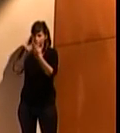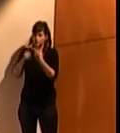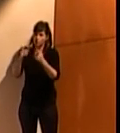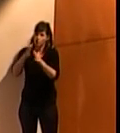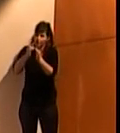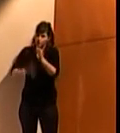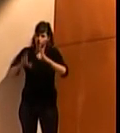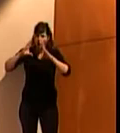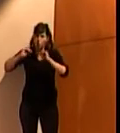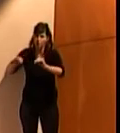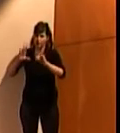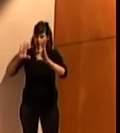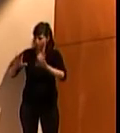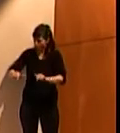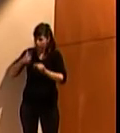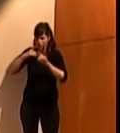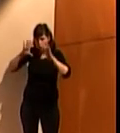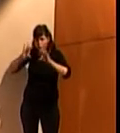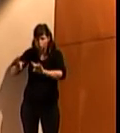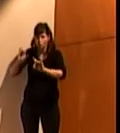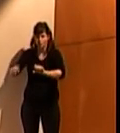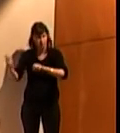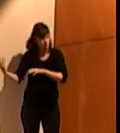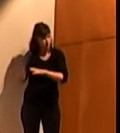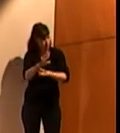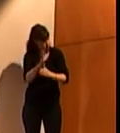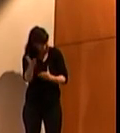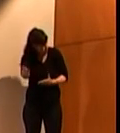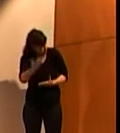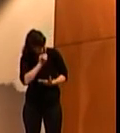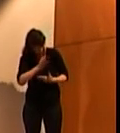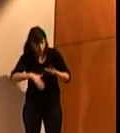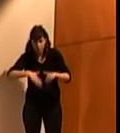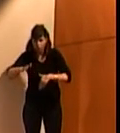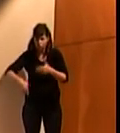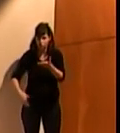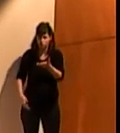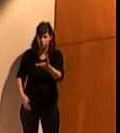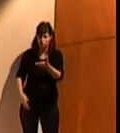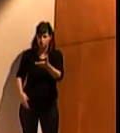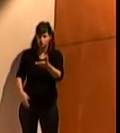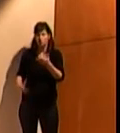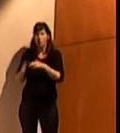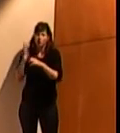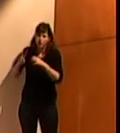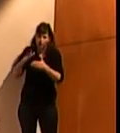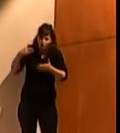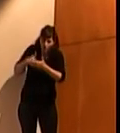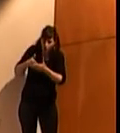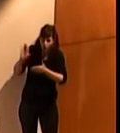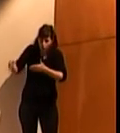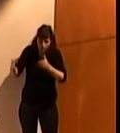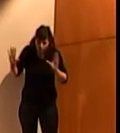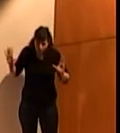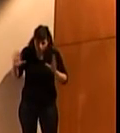quelque chose qu'on puisse toucher pour faire la preuve voilà, que ça pouvait fonctionner. Avec tous les aléas qu'on a évoqués. Après, on